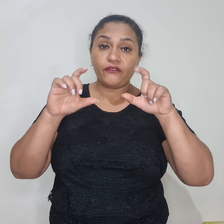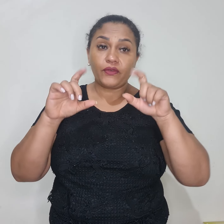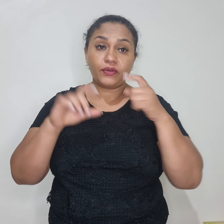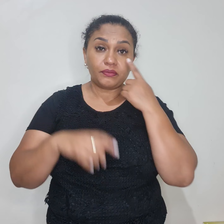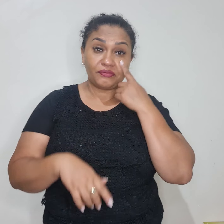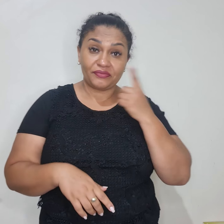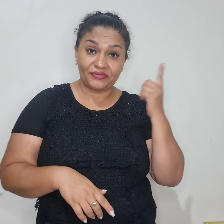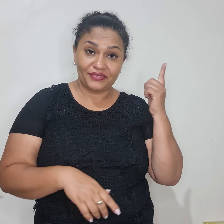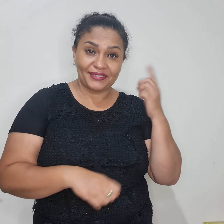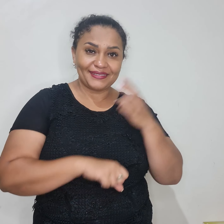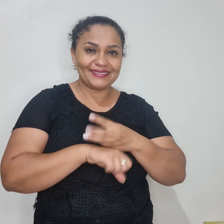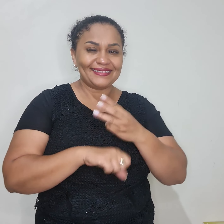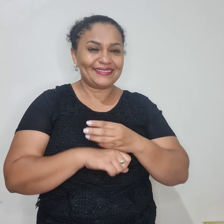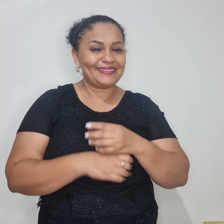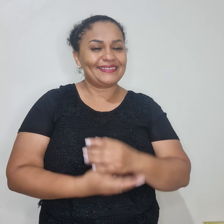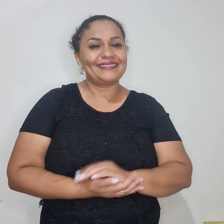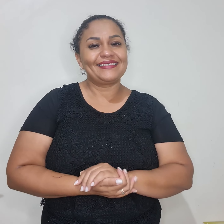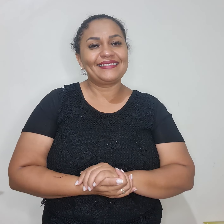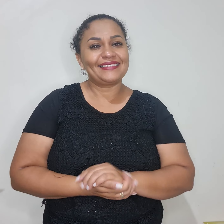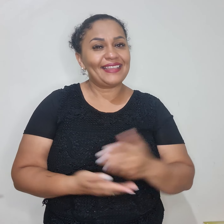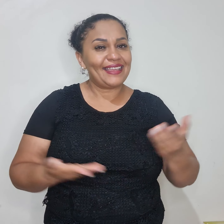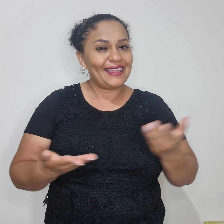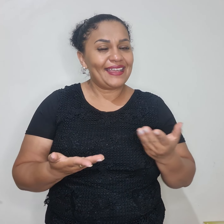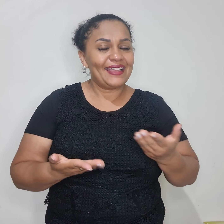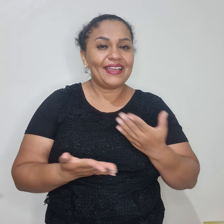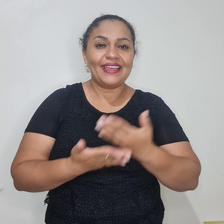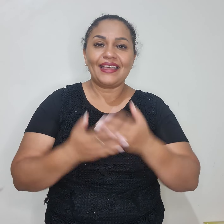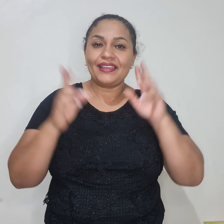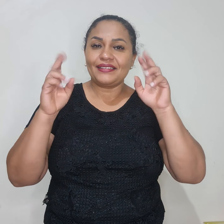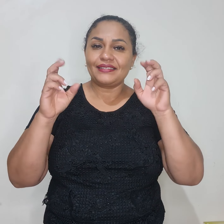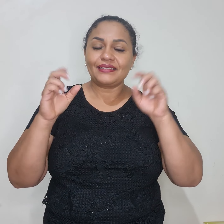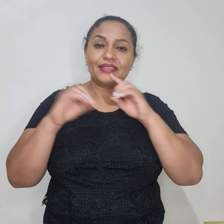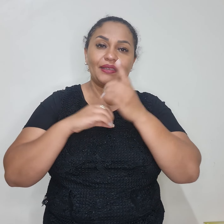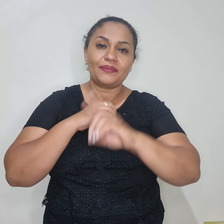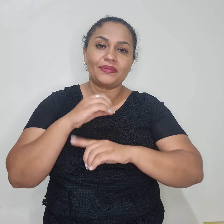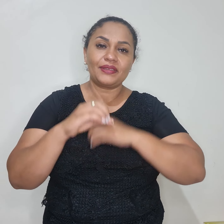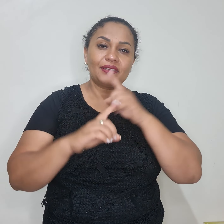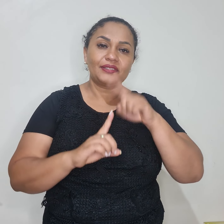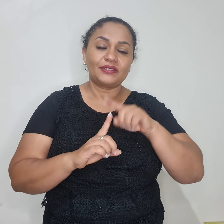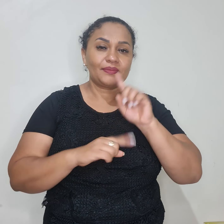na tua tela. Bom, alunos, essa foi a nossa aula sobre modelos atômicos. Até uma próxima aula.